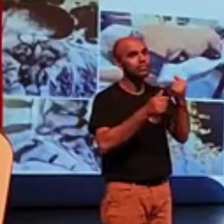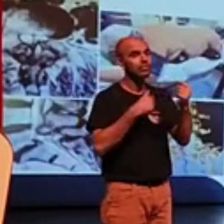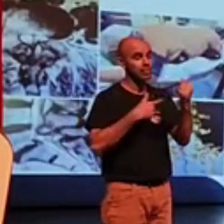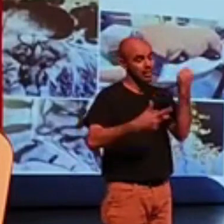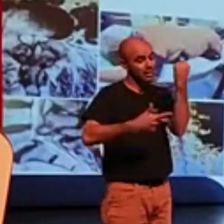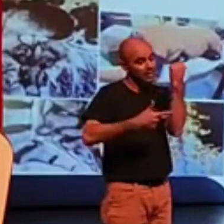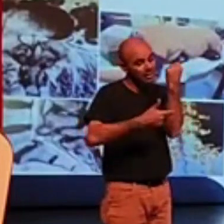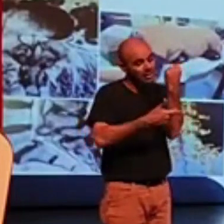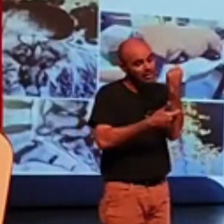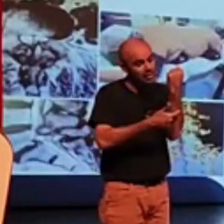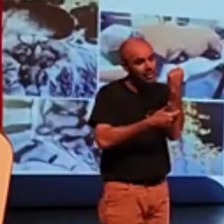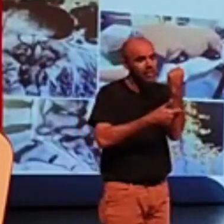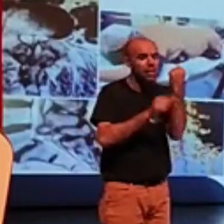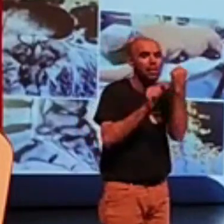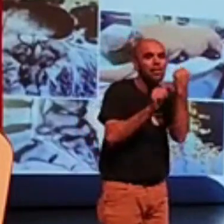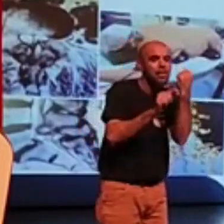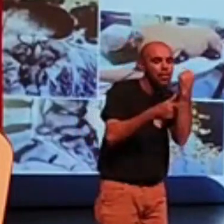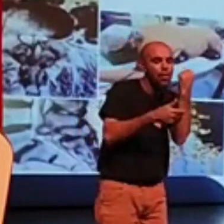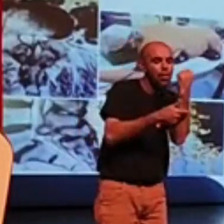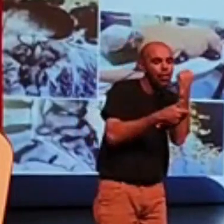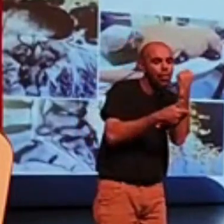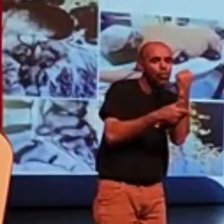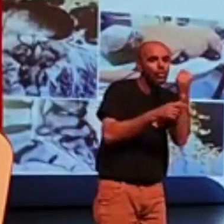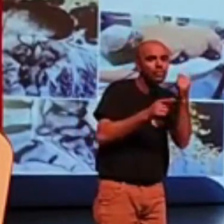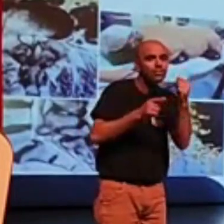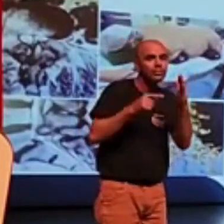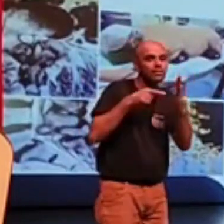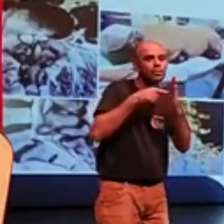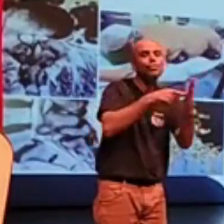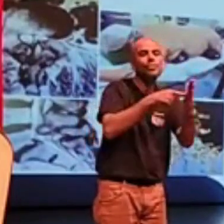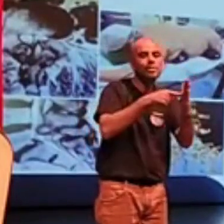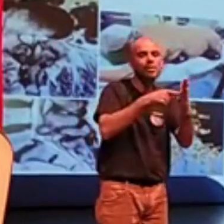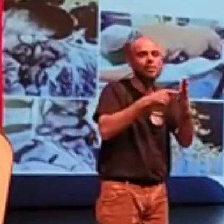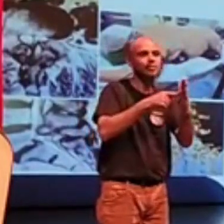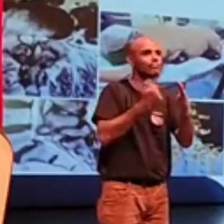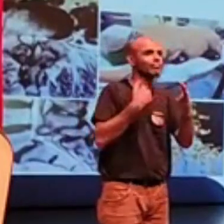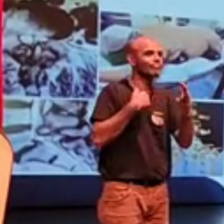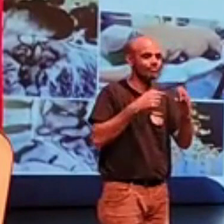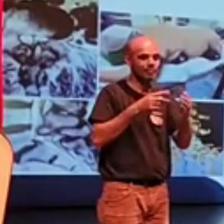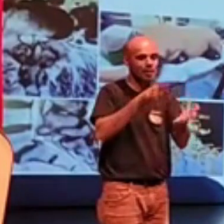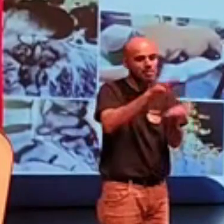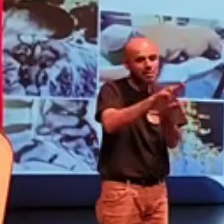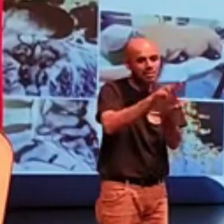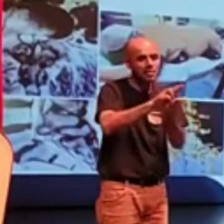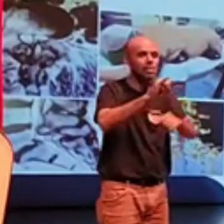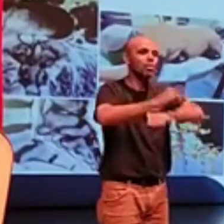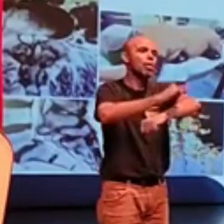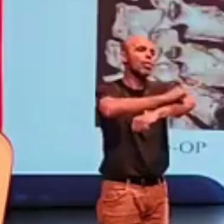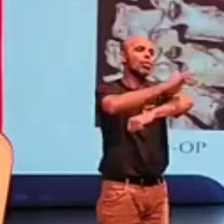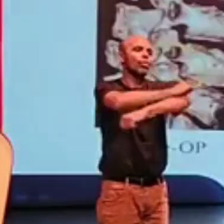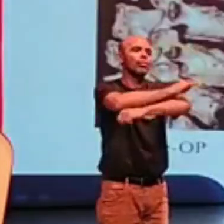cirurgia minimamente invasiva, ela é muito indicada em pacientes um pouco mais obesos.